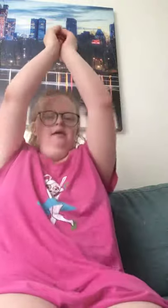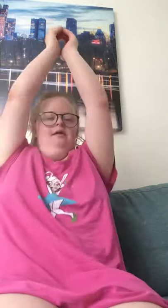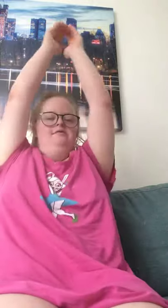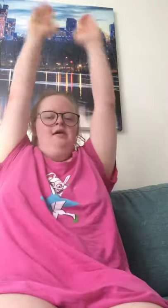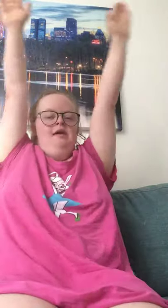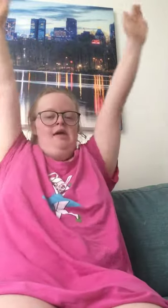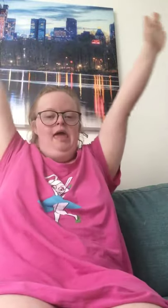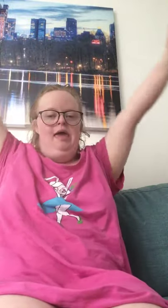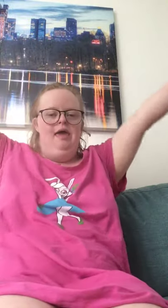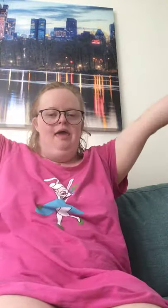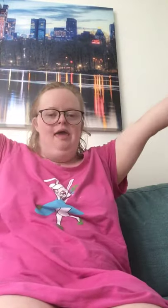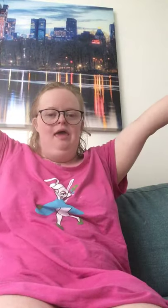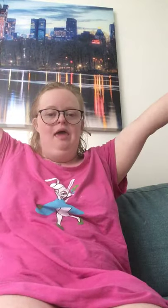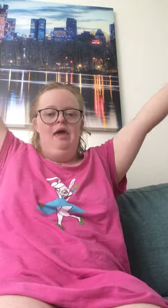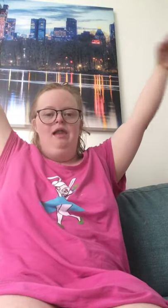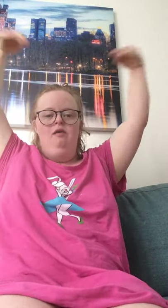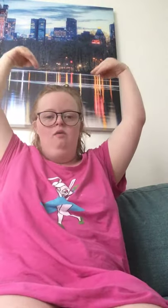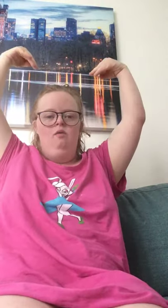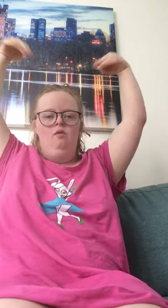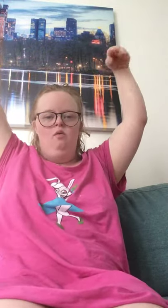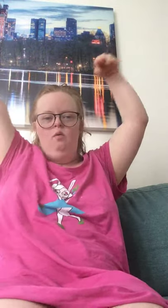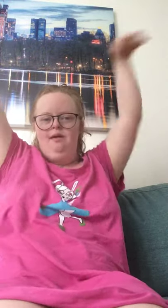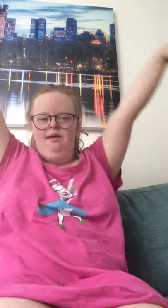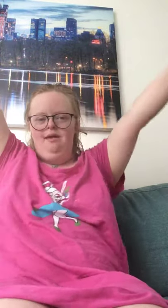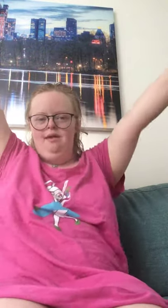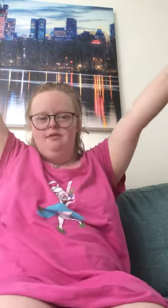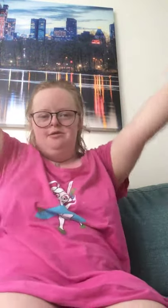Äh, Lovis!